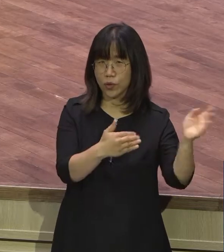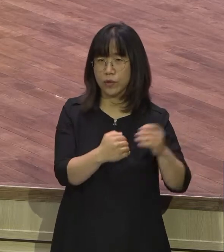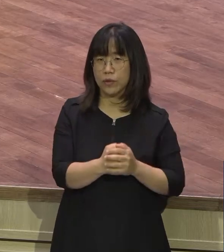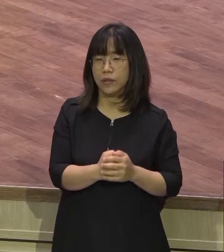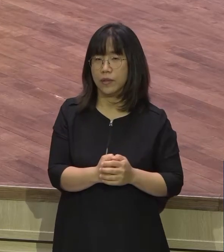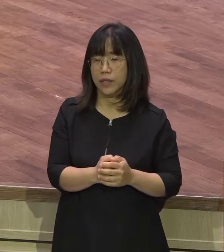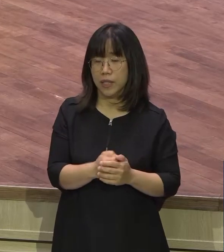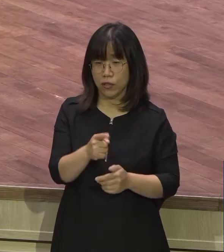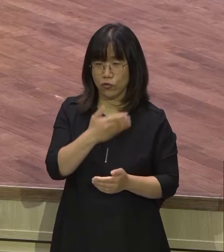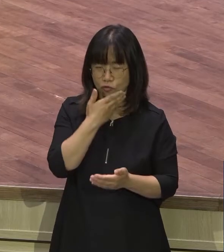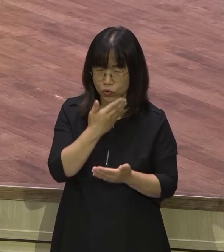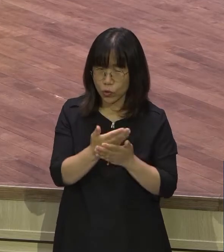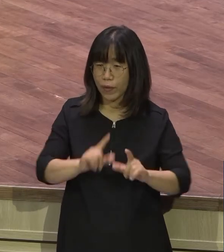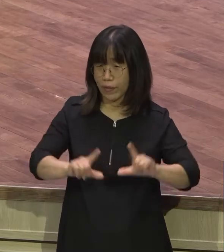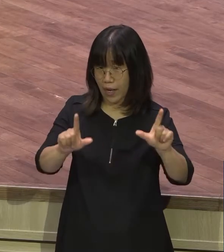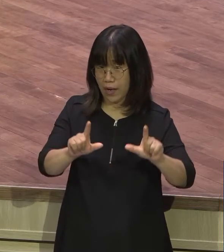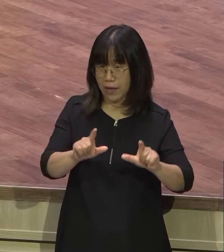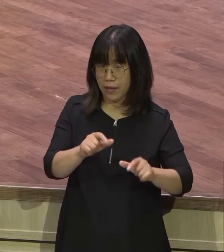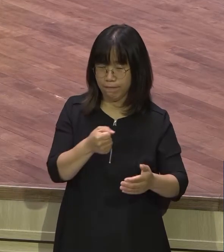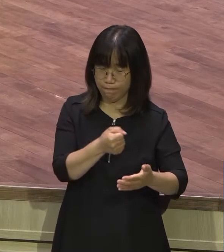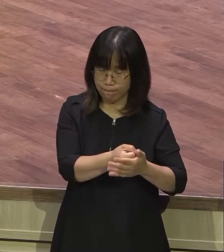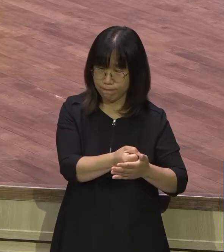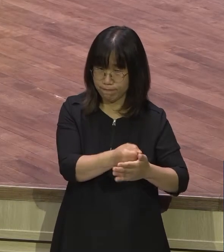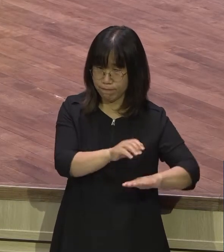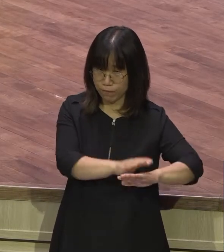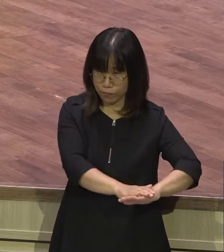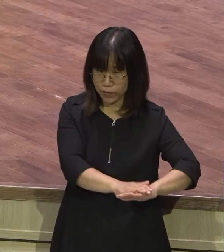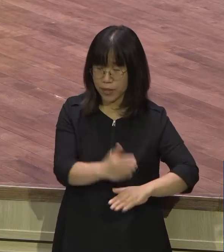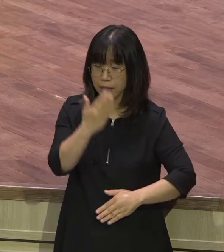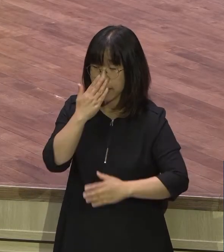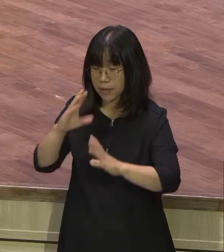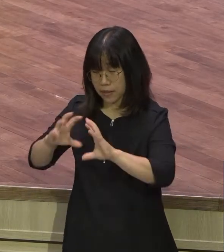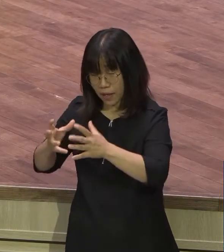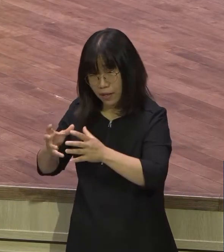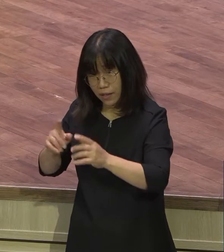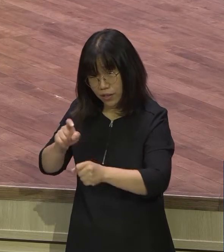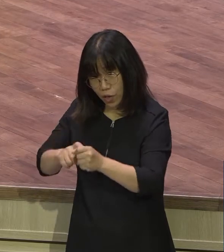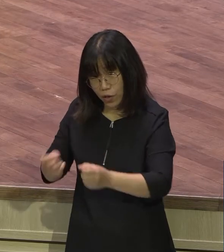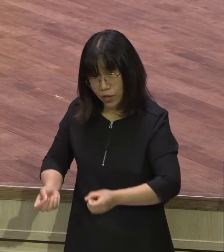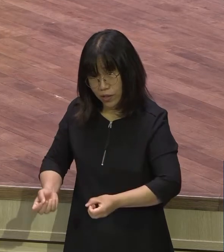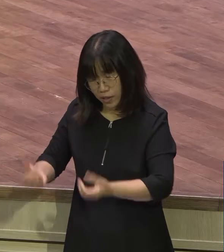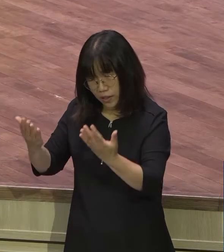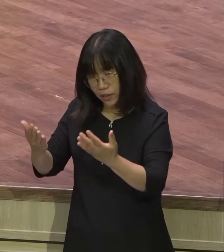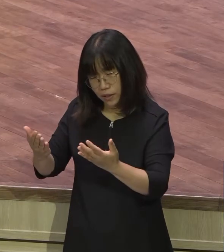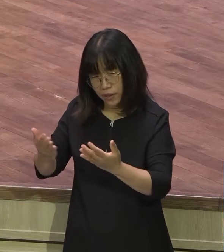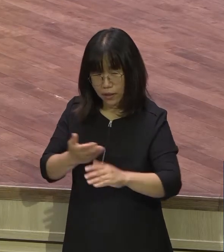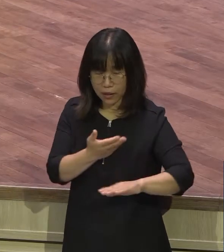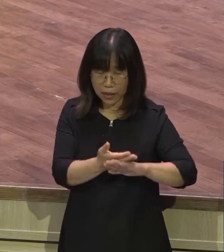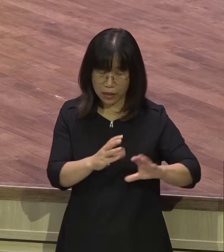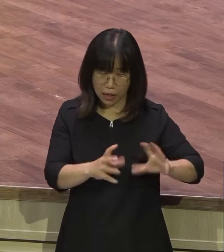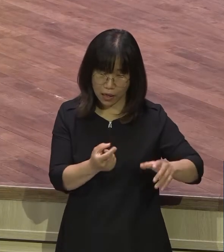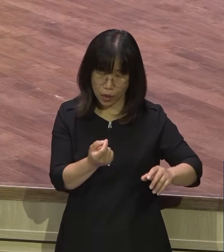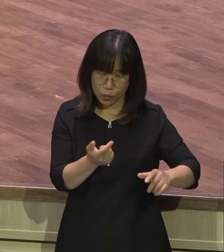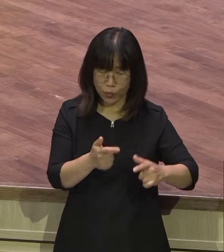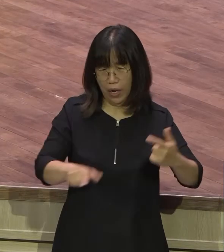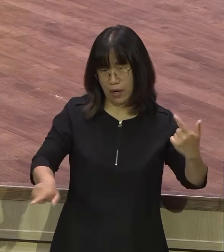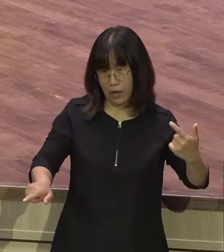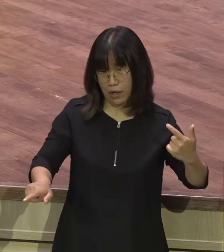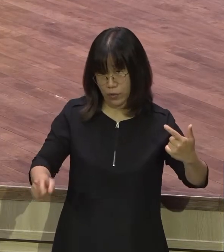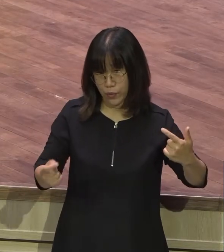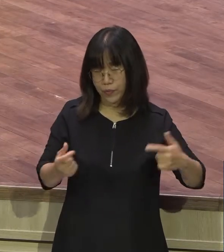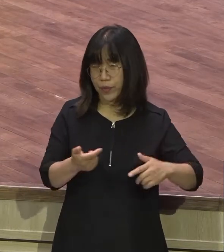대표적인 절기들이 있습니다. 그런데 이스라엘 절기는 다른 나라와 개념이